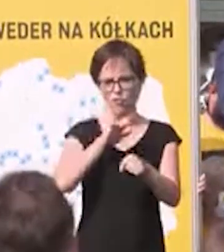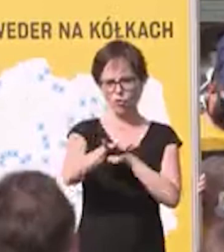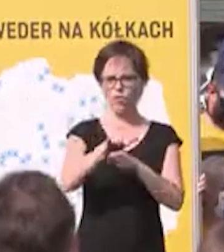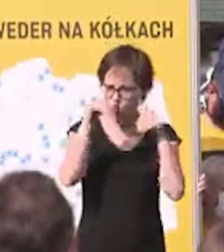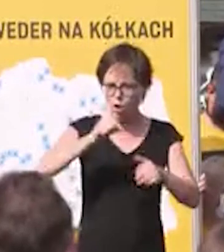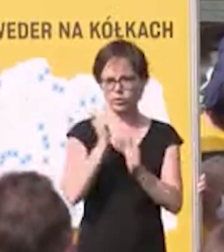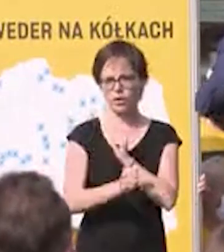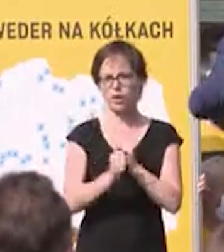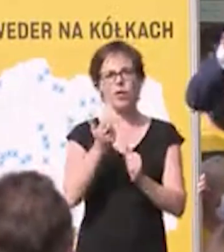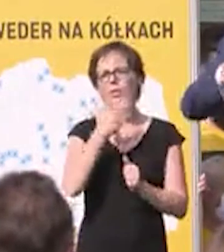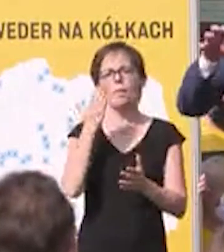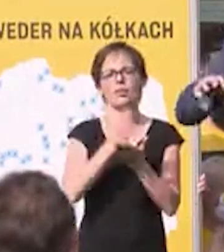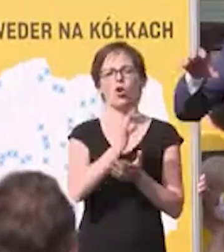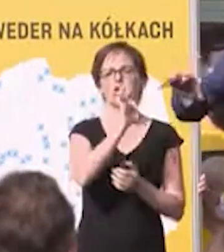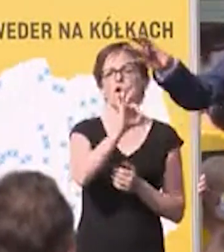jest tylko